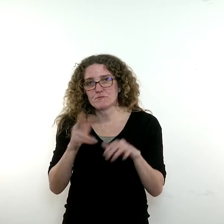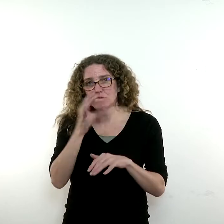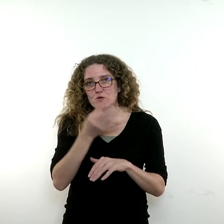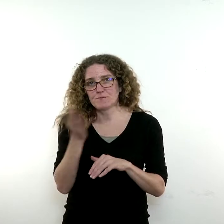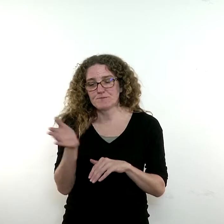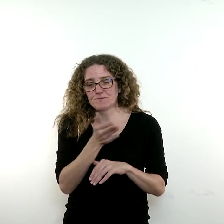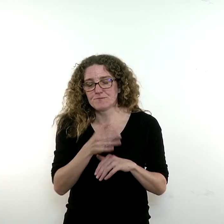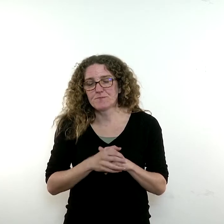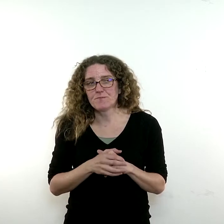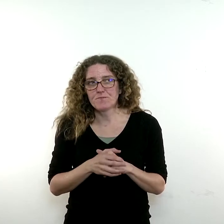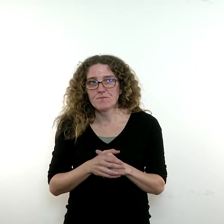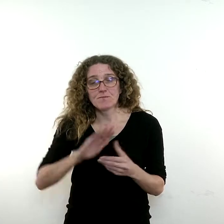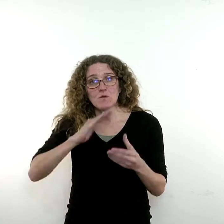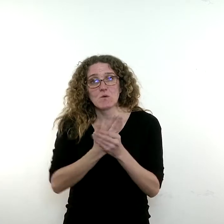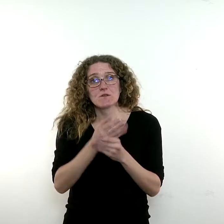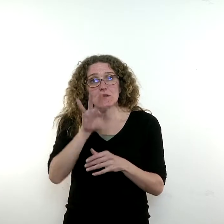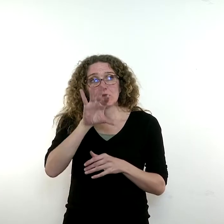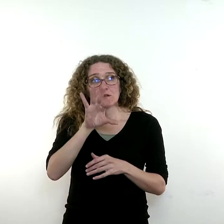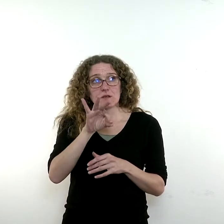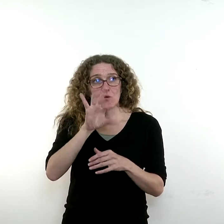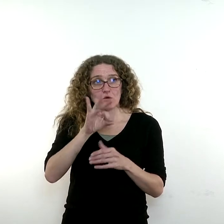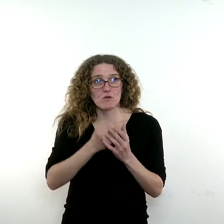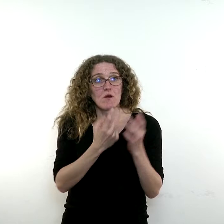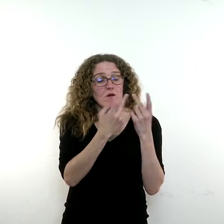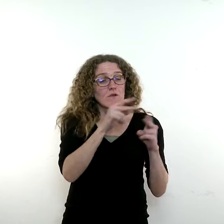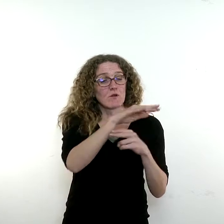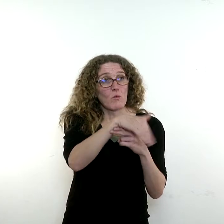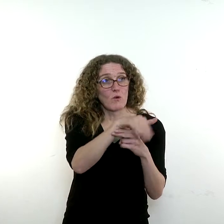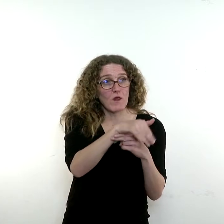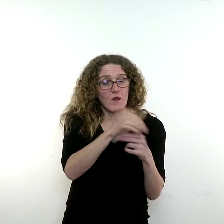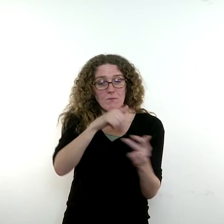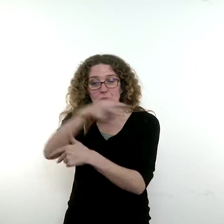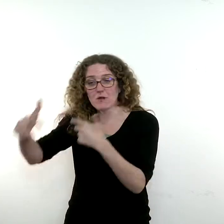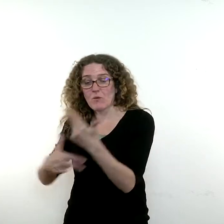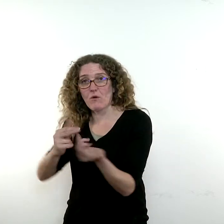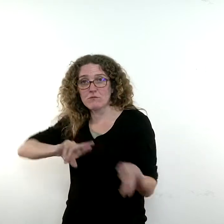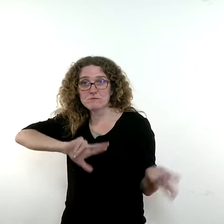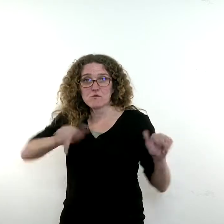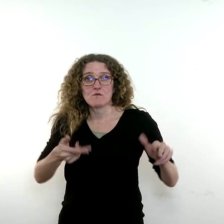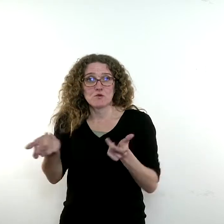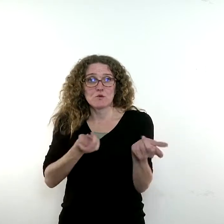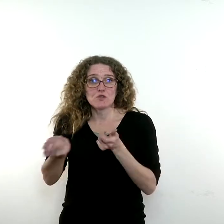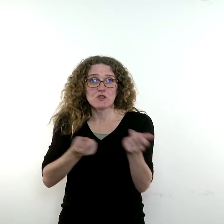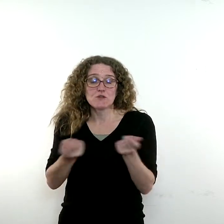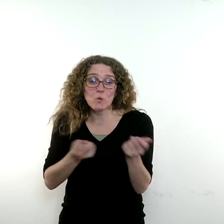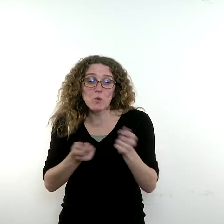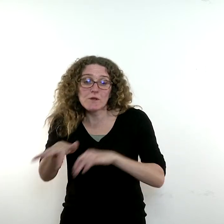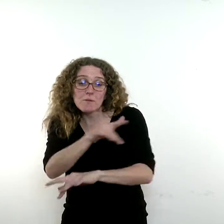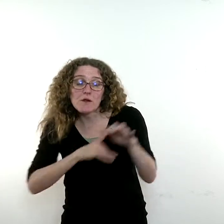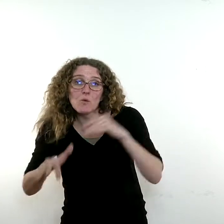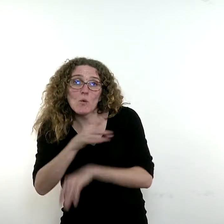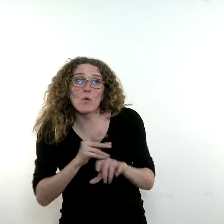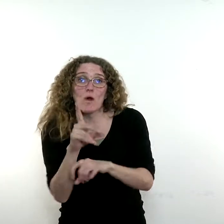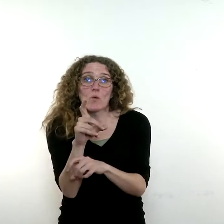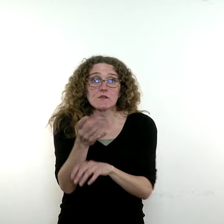Adopté à l'unanimité. Affaire 50. Convention de gestion entre la ville de Montpellier et la métropole pour la gestion des milieux aquatiques et ouvrages